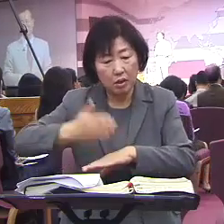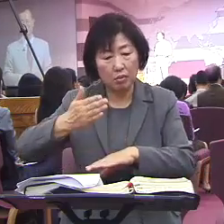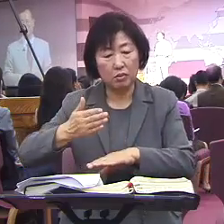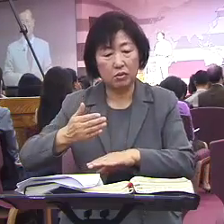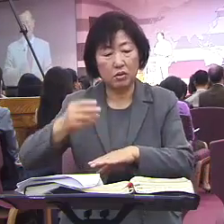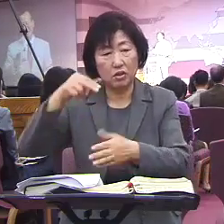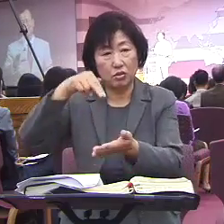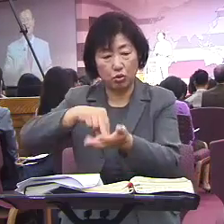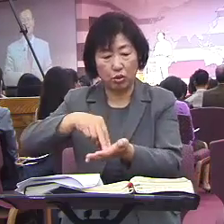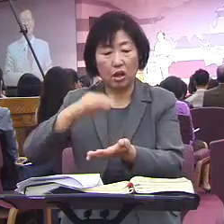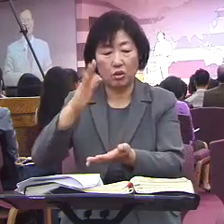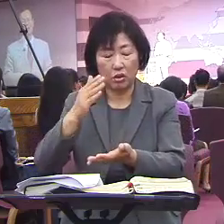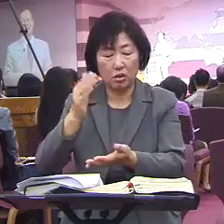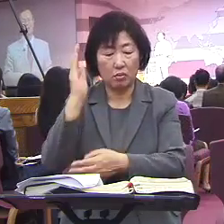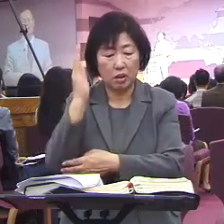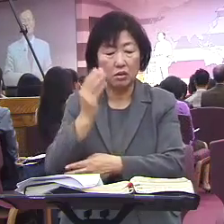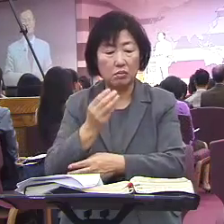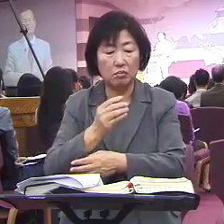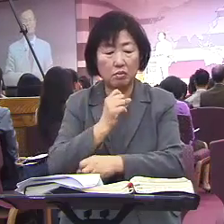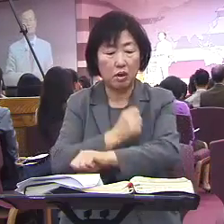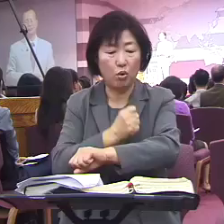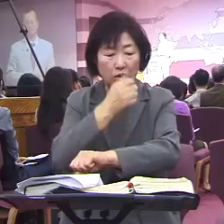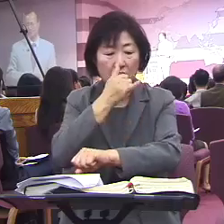서게 될 것이라고 말씀합니다.